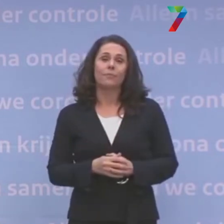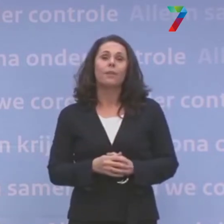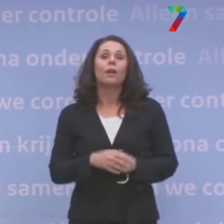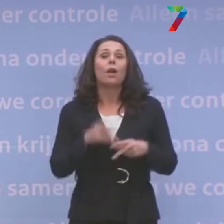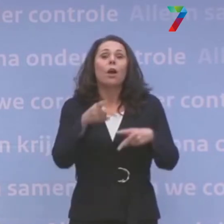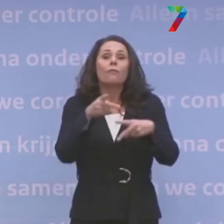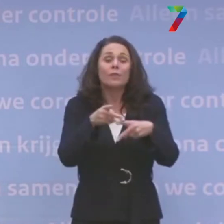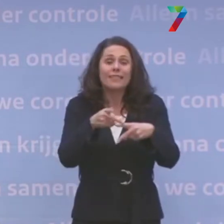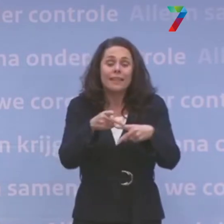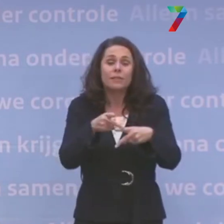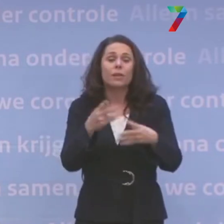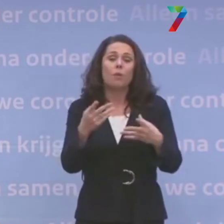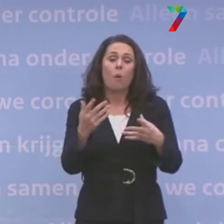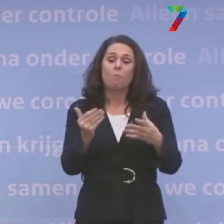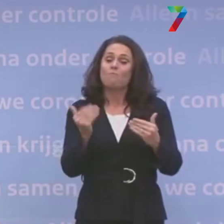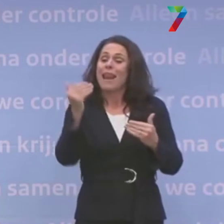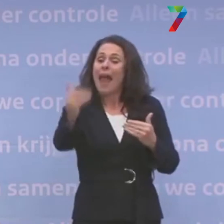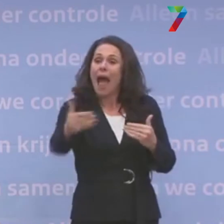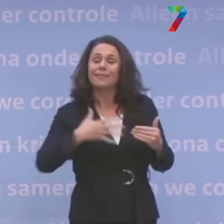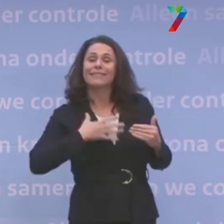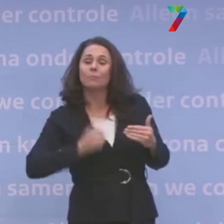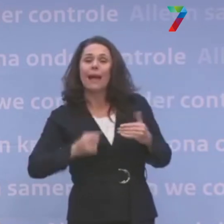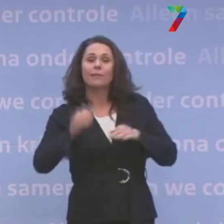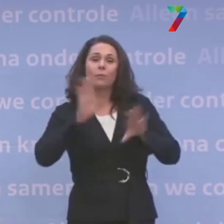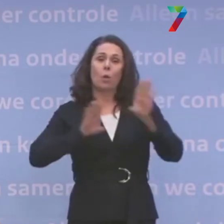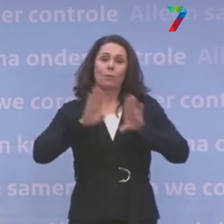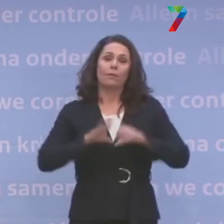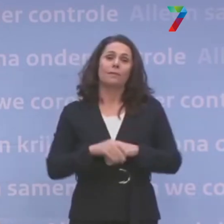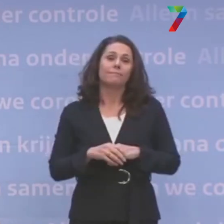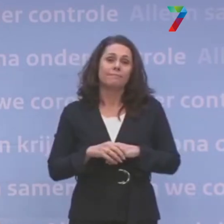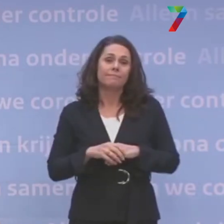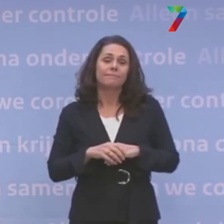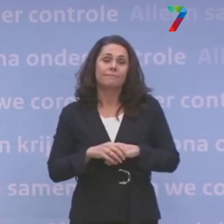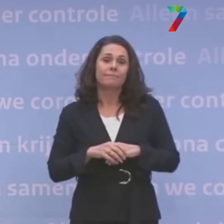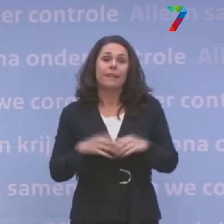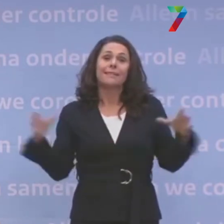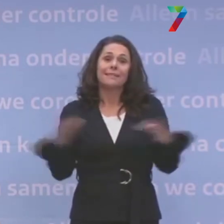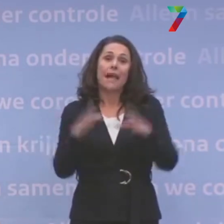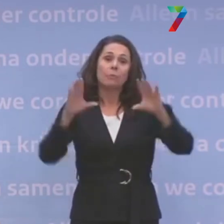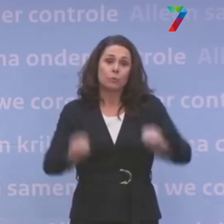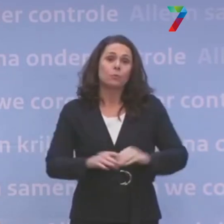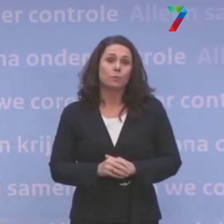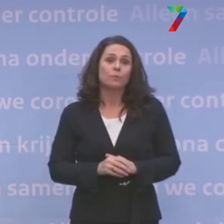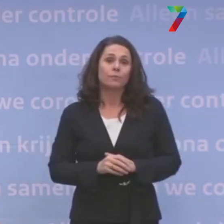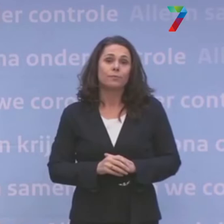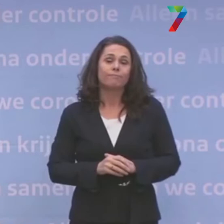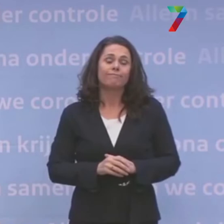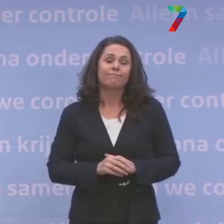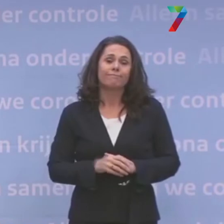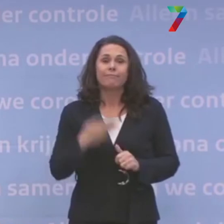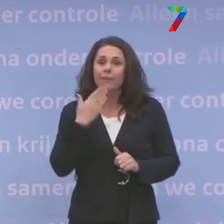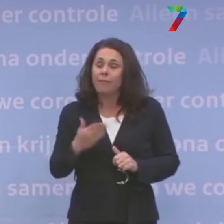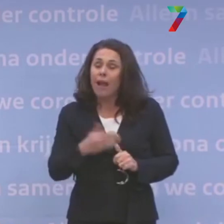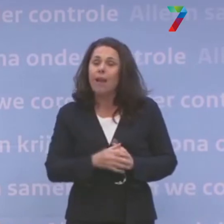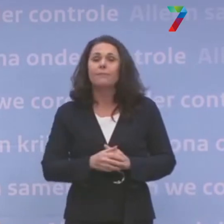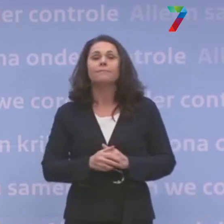om spijt achteraf te kunnen voorkomen. En dat doen we samen. Dank jullie wel.